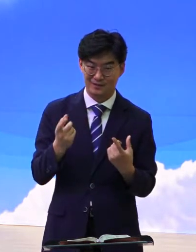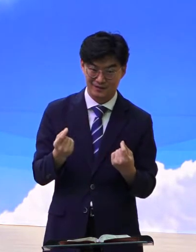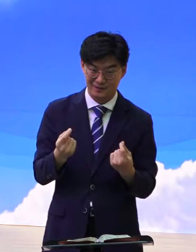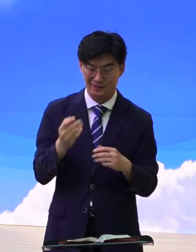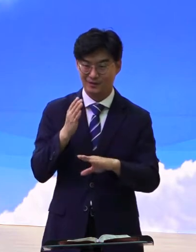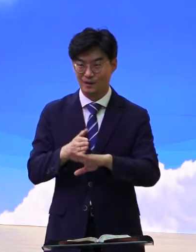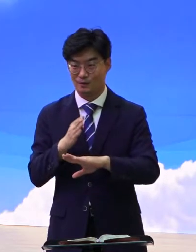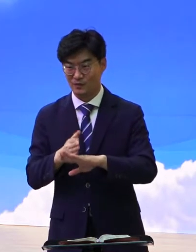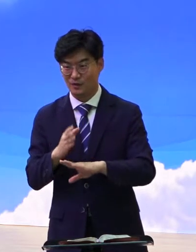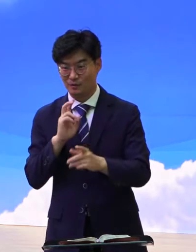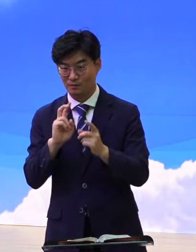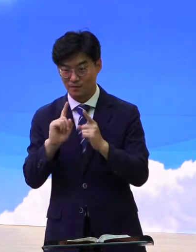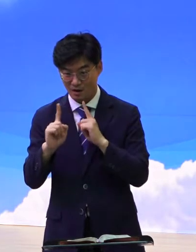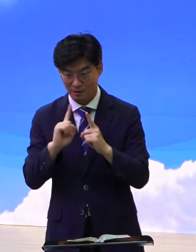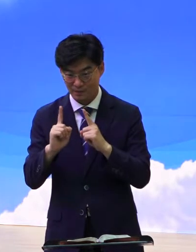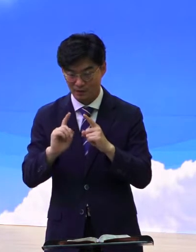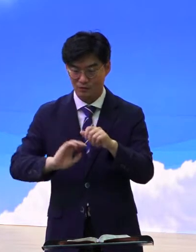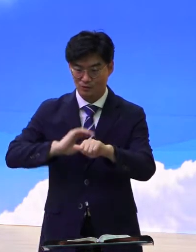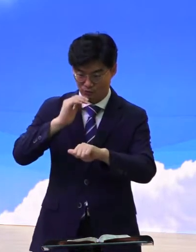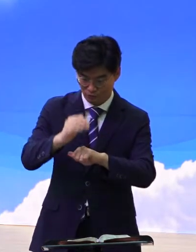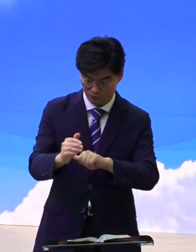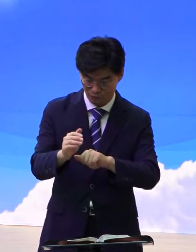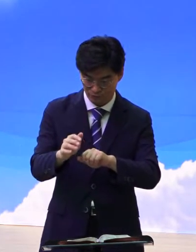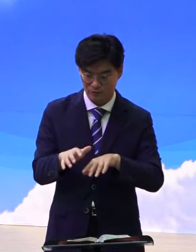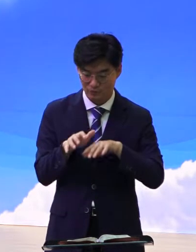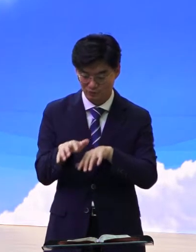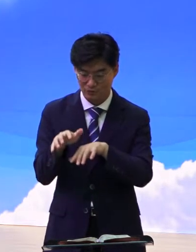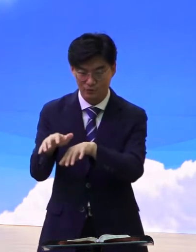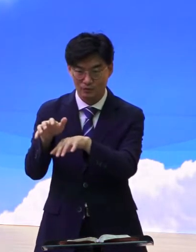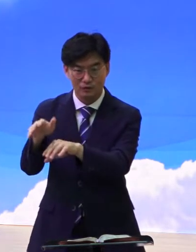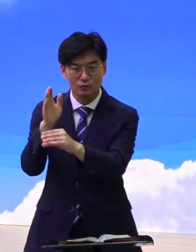감사합니다 라고 말하며 행진한다네.